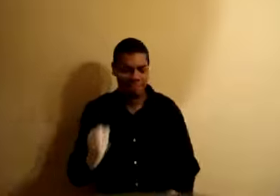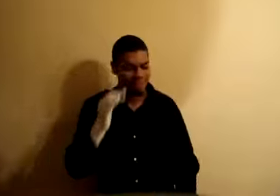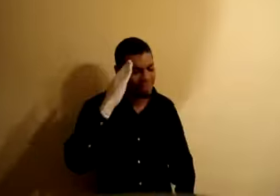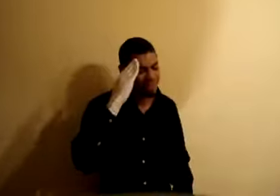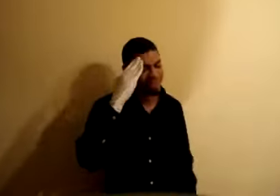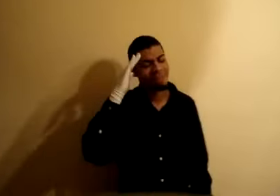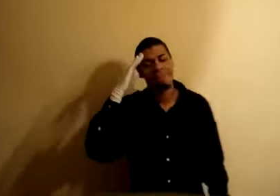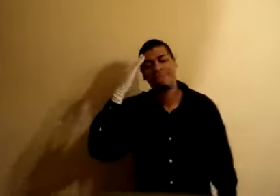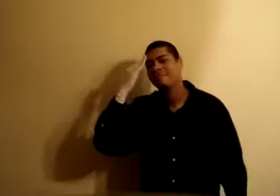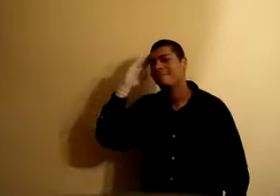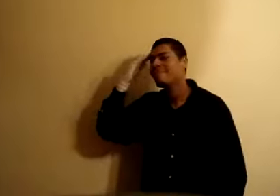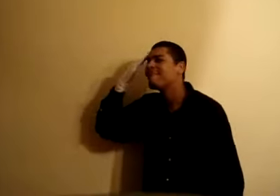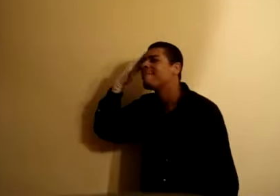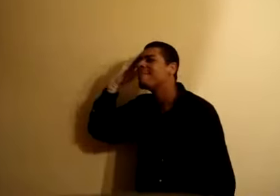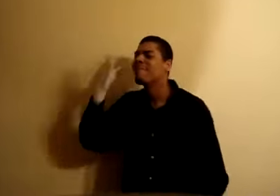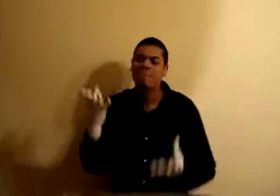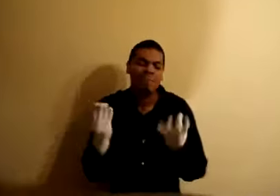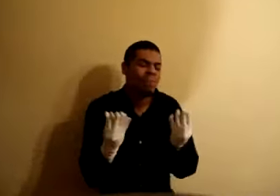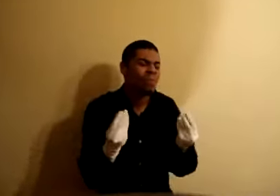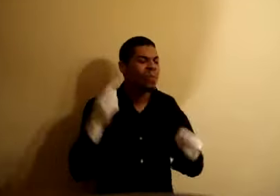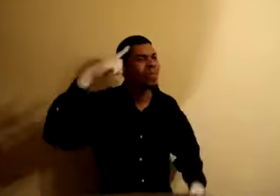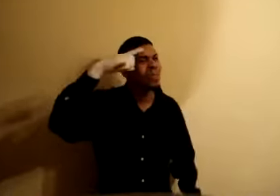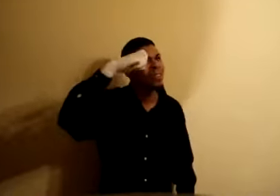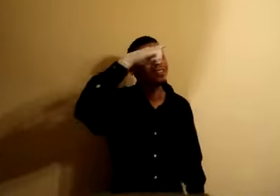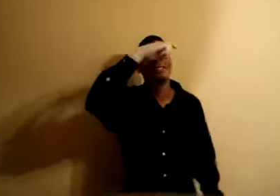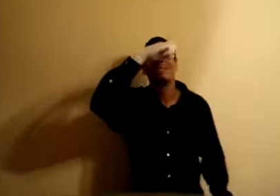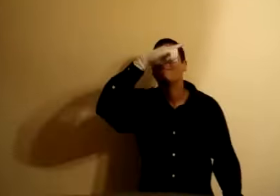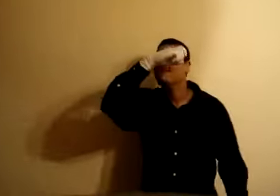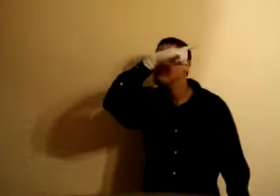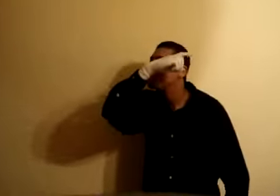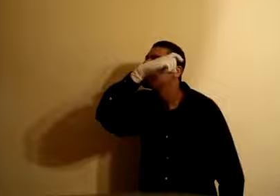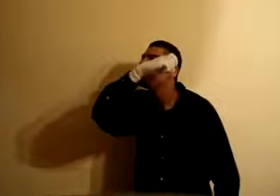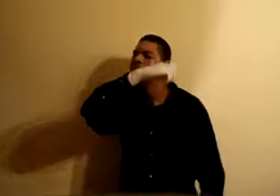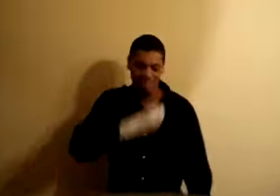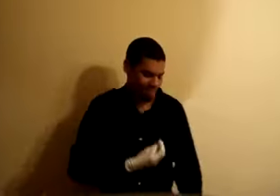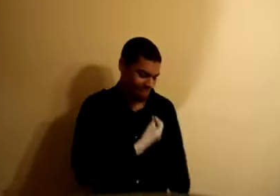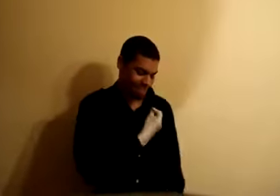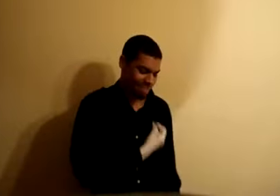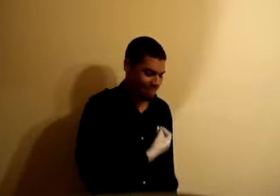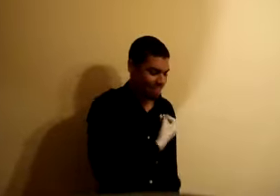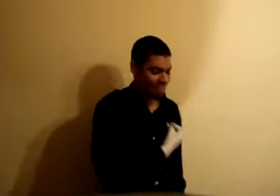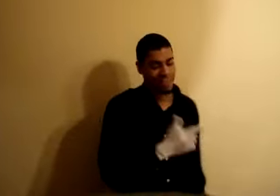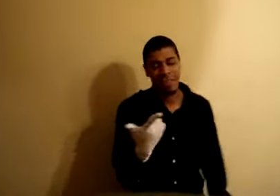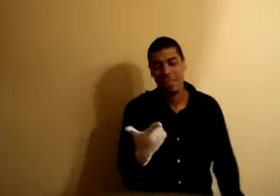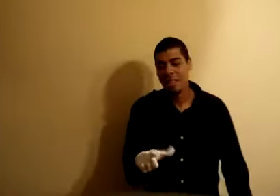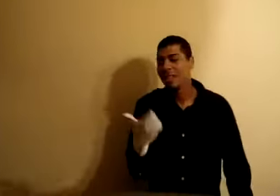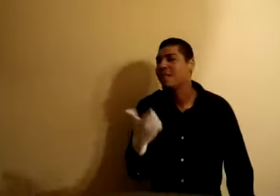que não é fácil viver sem te ter. Meu